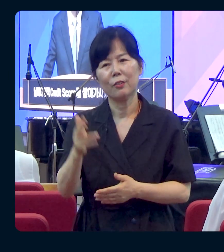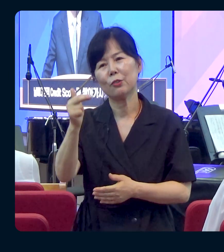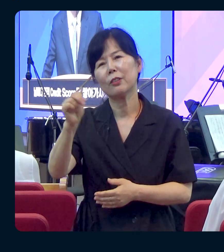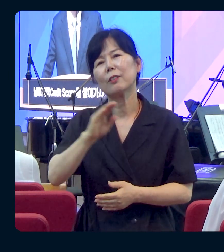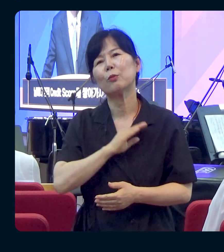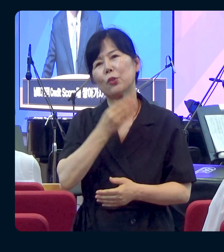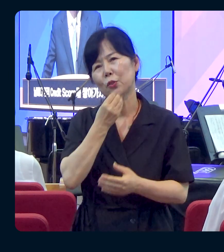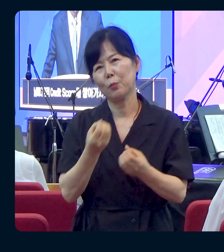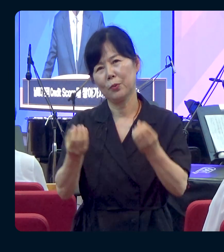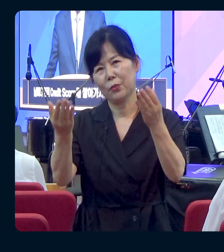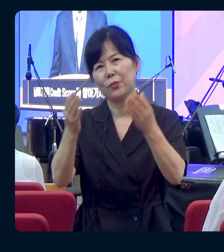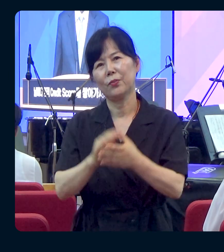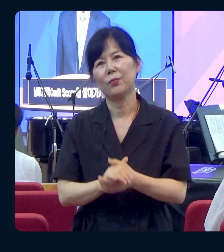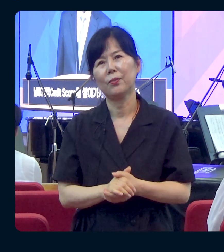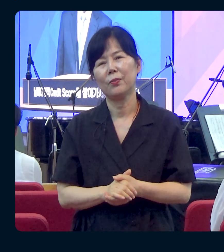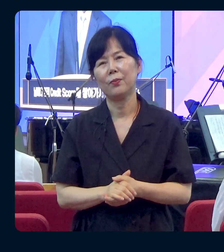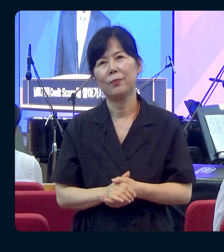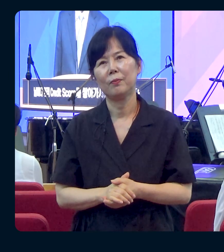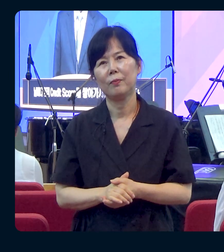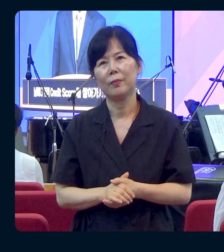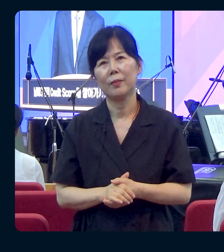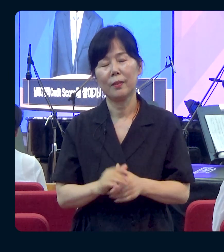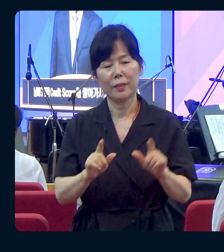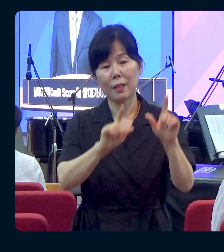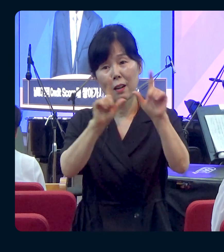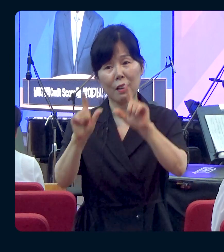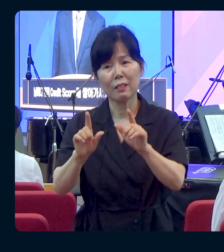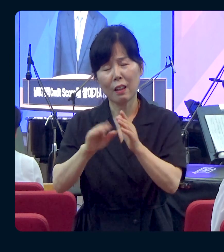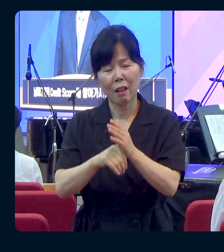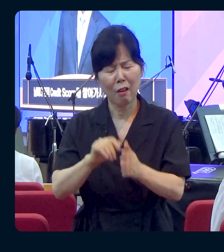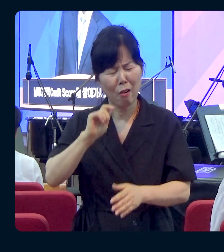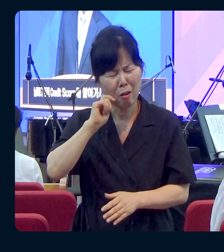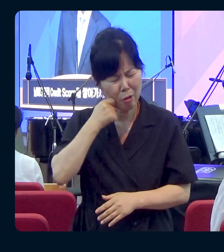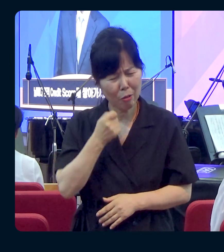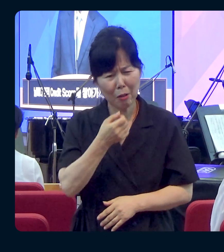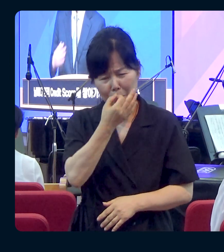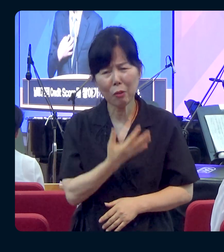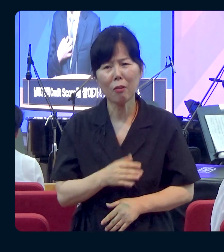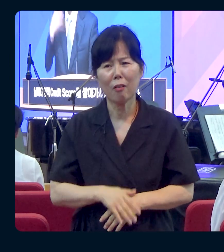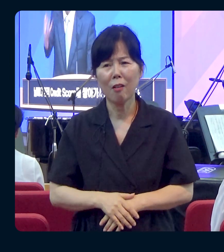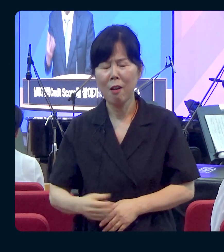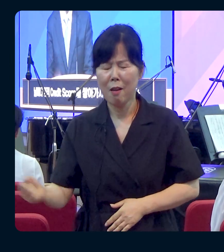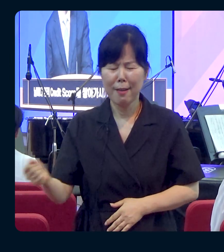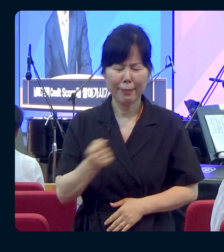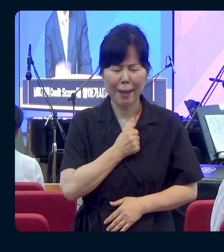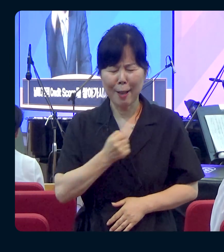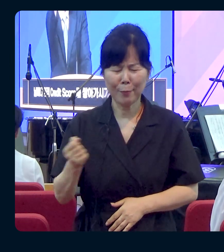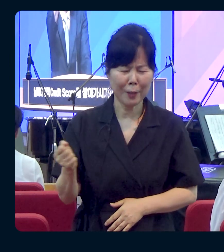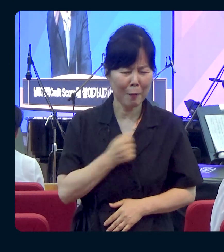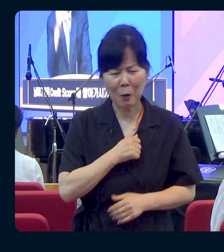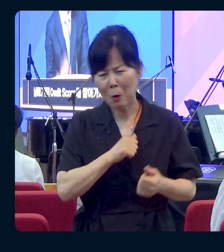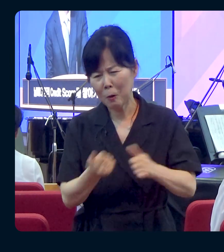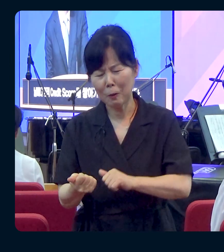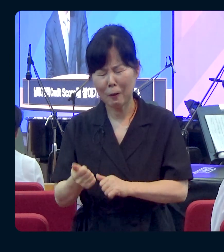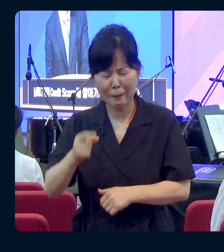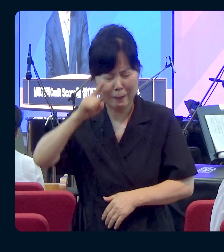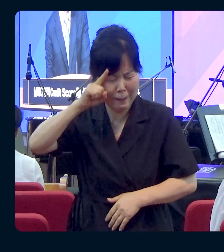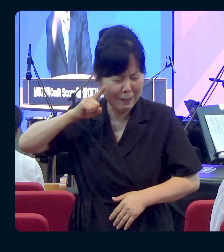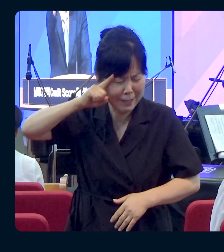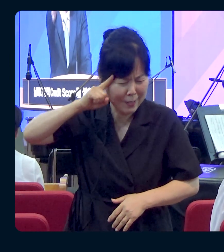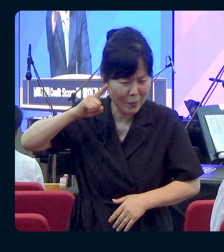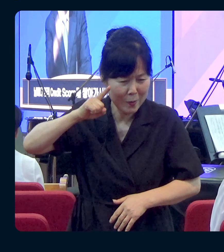날마다 영적 크레딧 스코어를 쌓아가실 수 있기를 주님을 축원합니다. 예, 삶이 어렵고 힘든 순간이